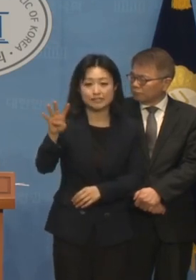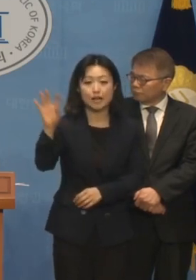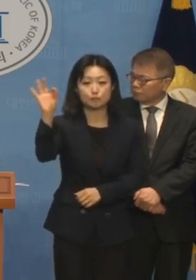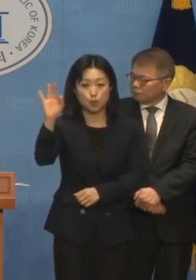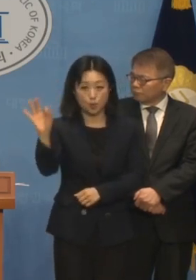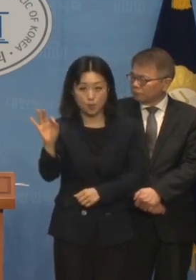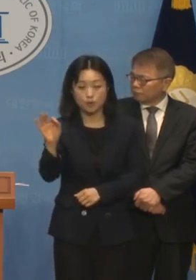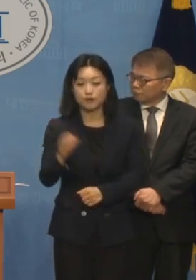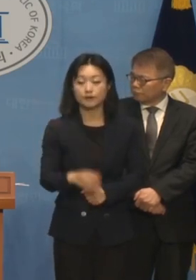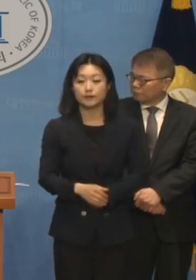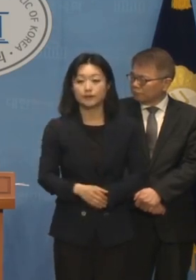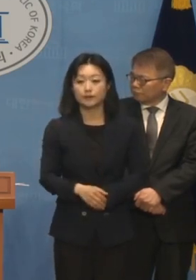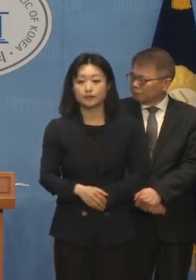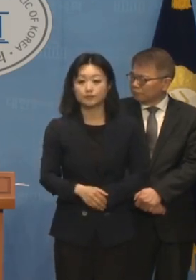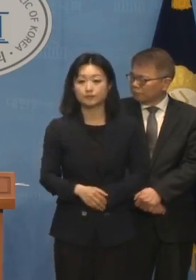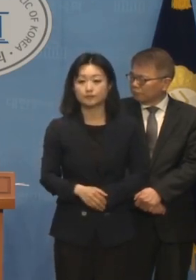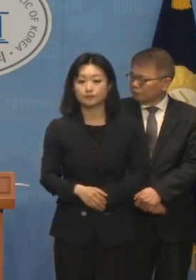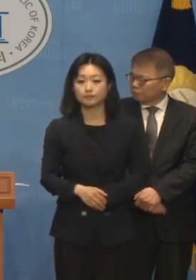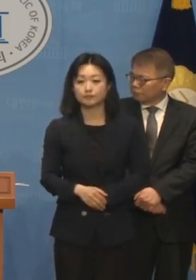46.4%였습니다.